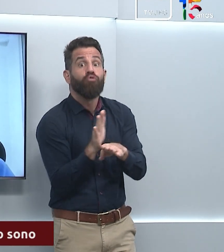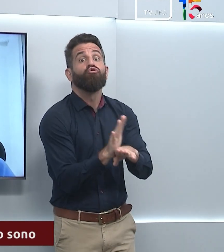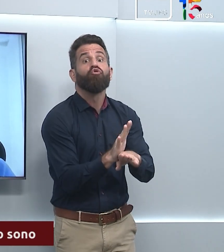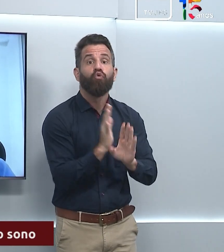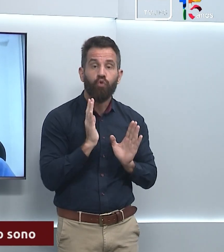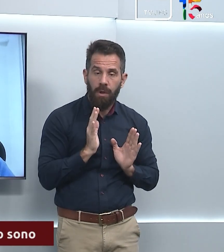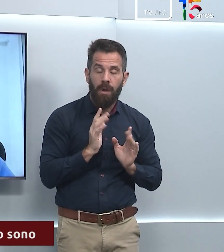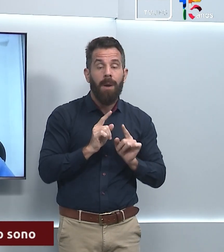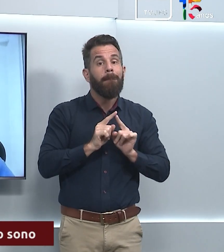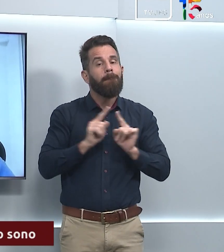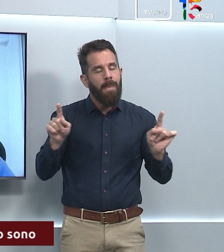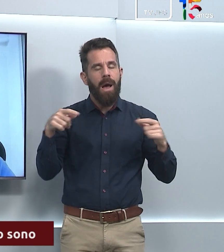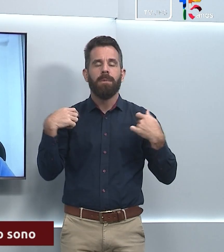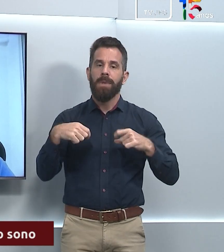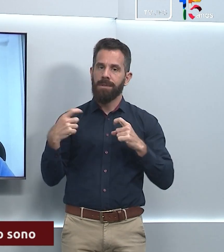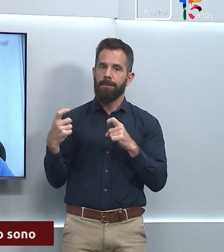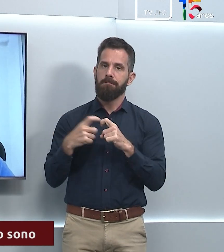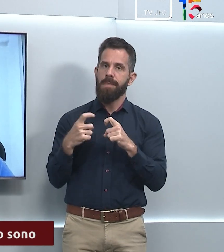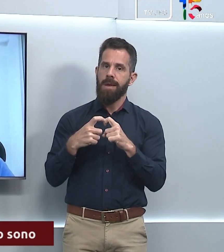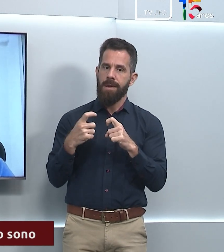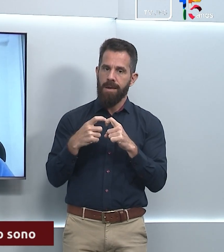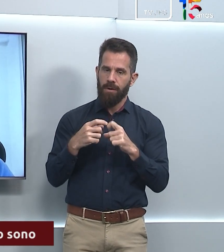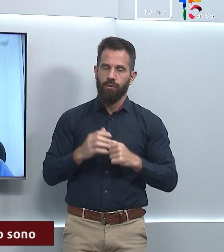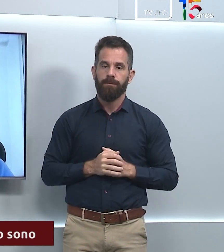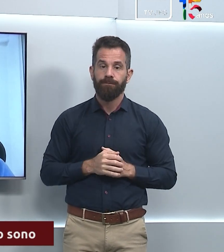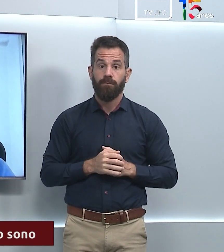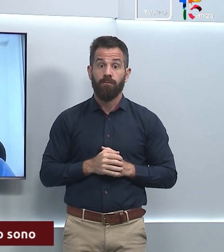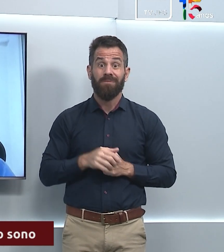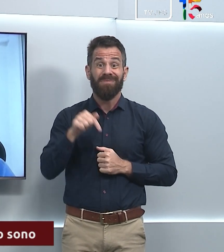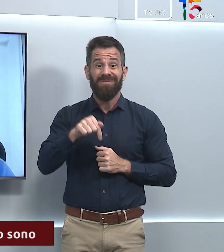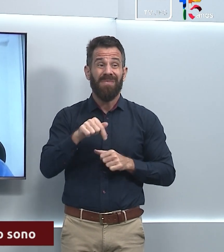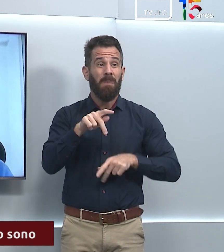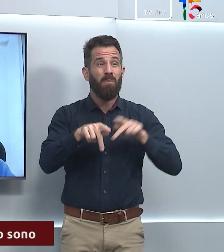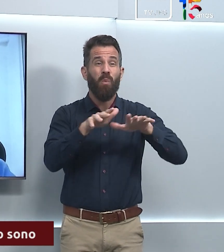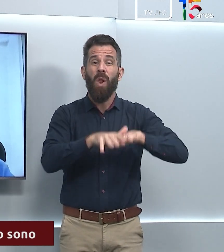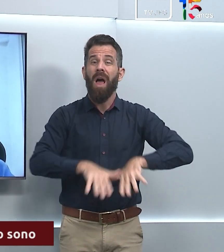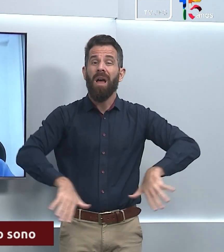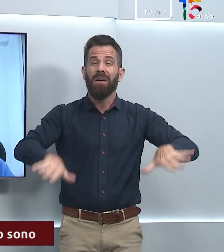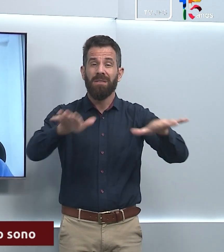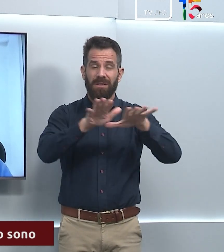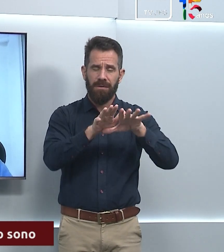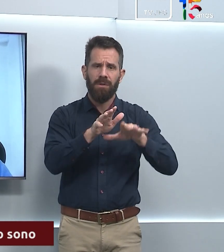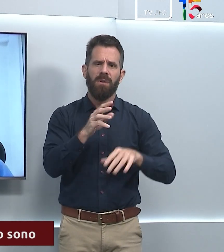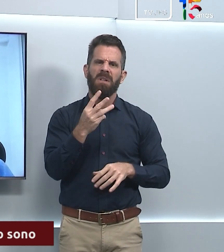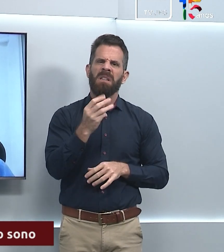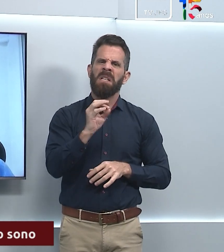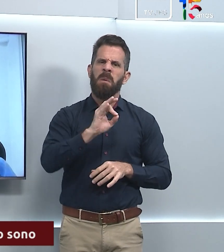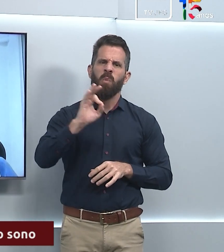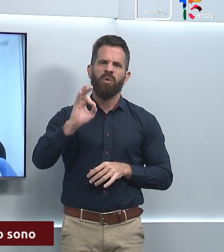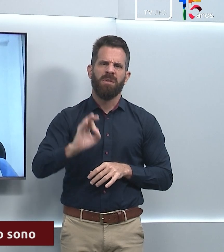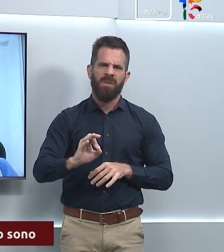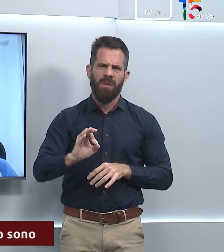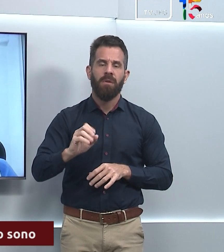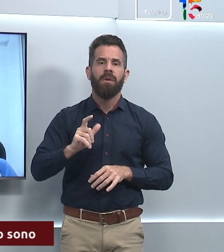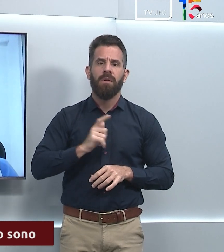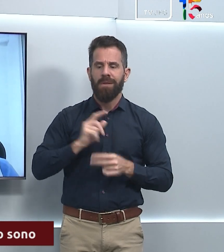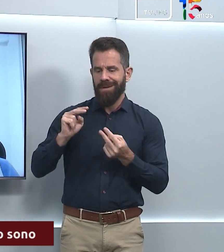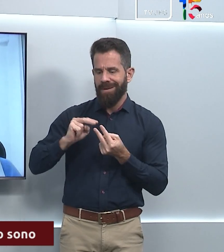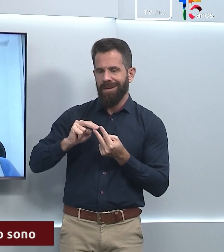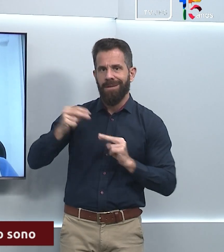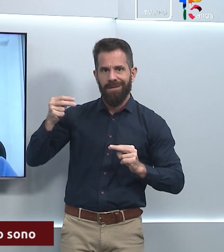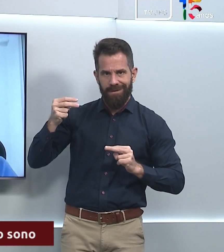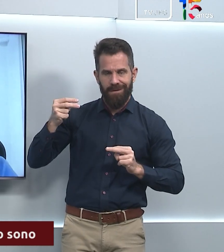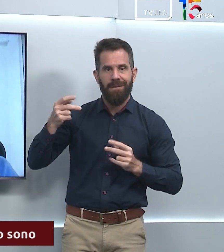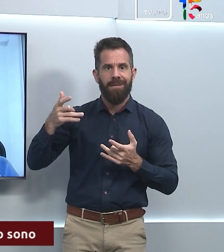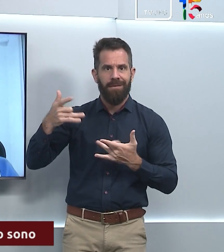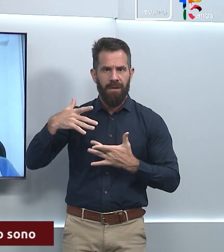que 30% da população tem uma variante genética no seu receptor,